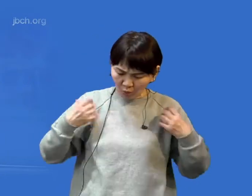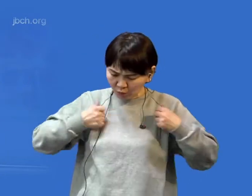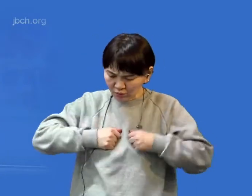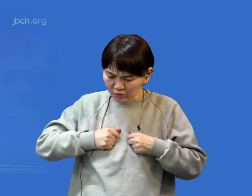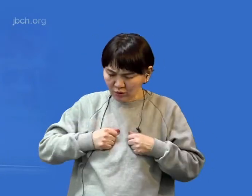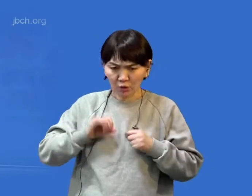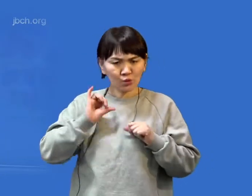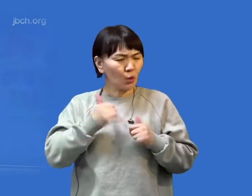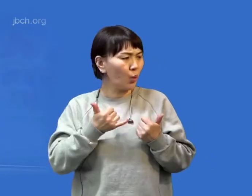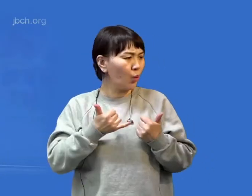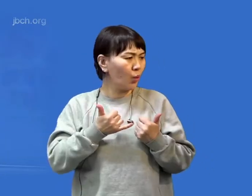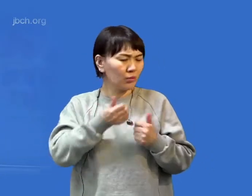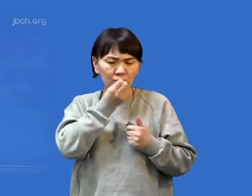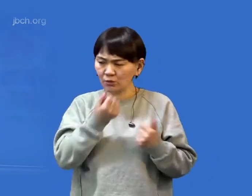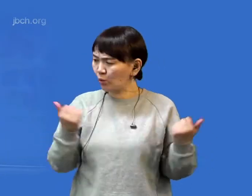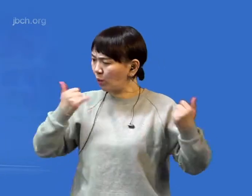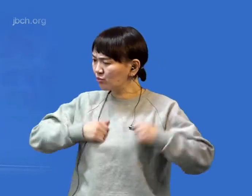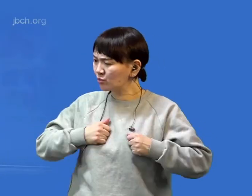санаа бүзөө.